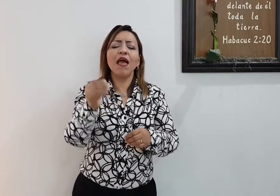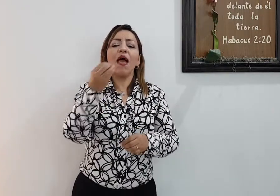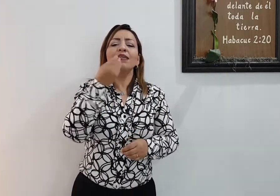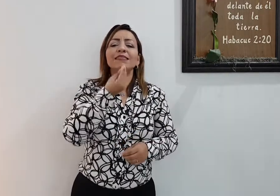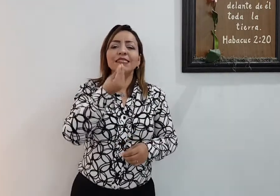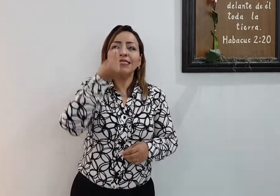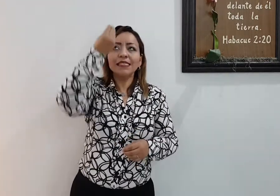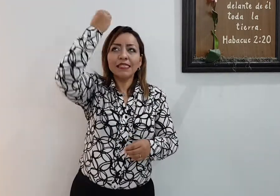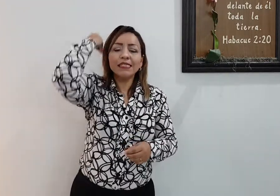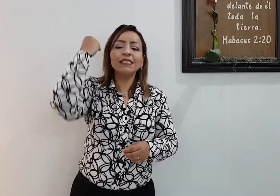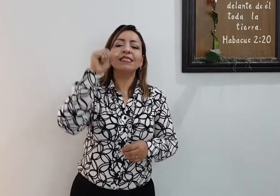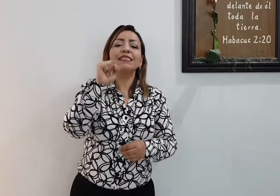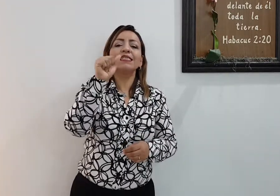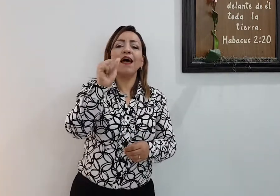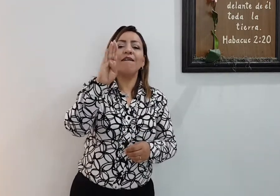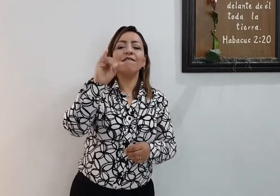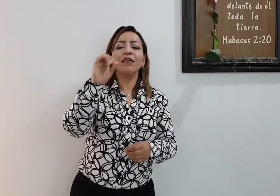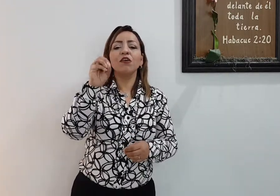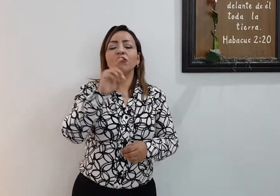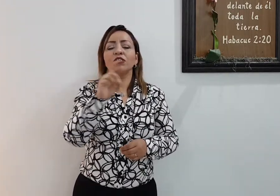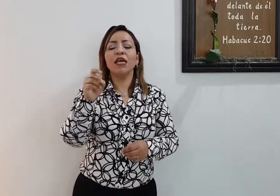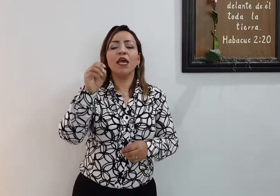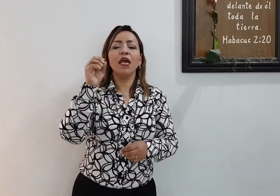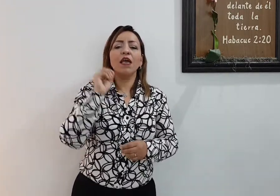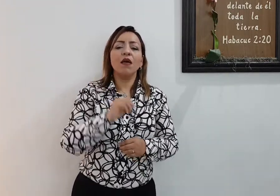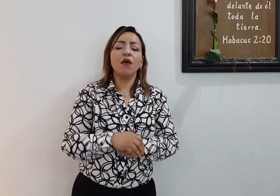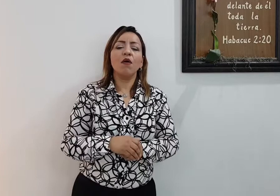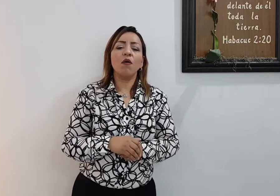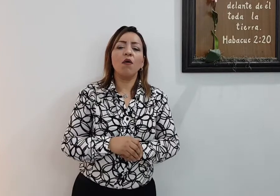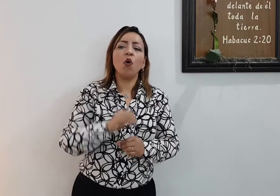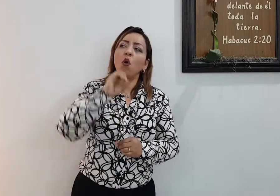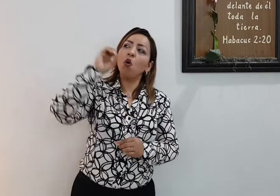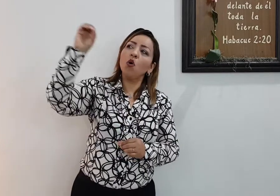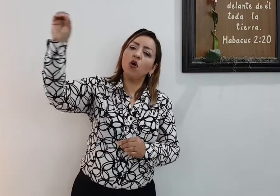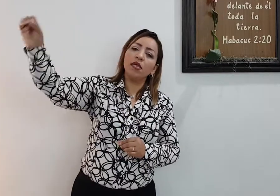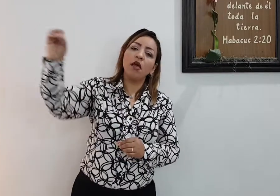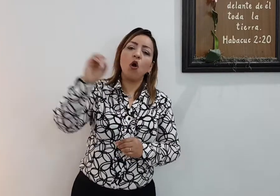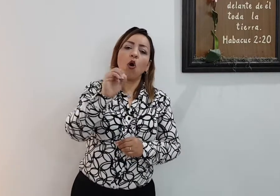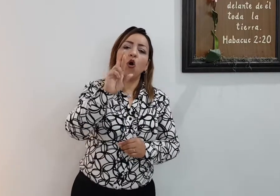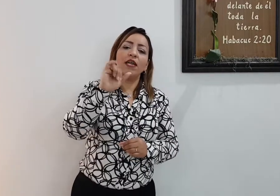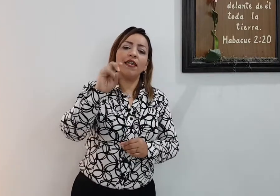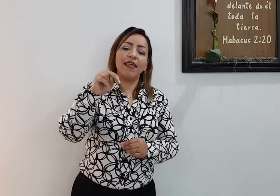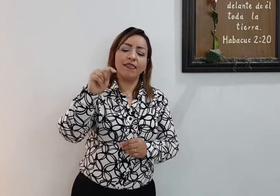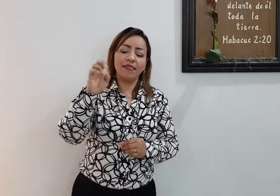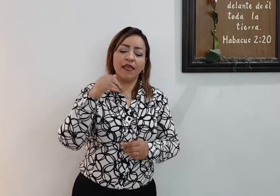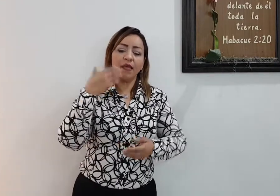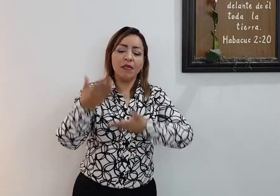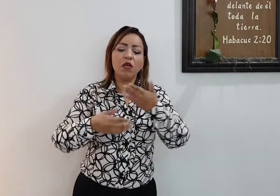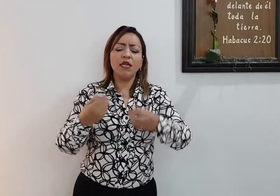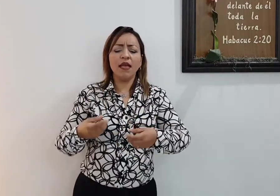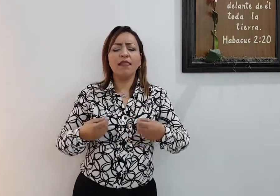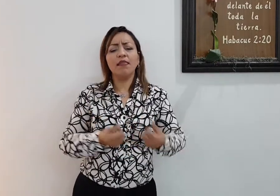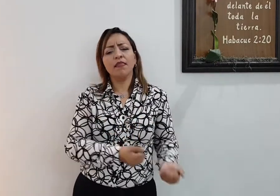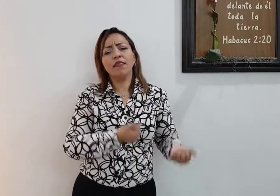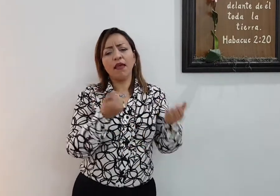mes, vimos acerca de aquel pasaje de Jesús cuando la entrada triunfal, ¿se acuerdan? Y les dijo a sus discípulos,